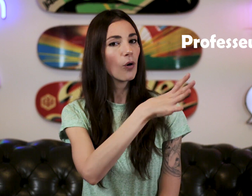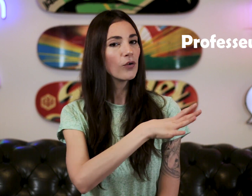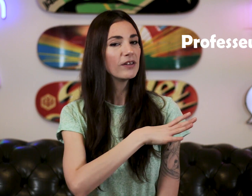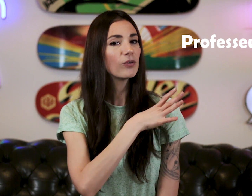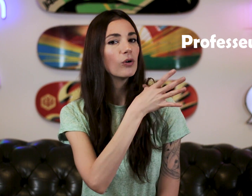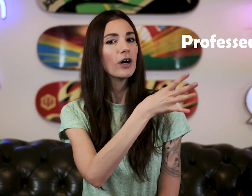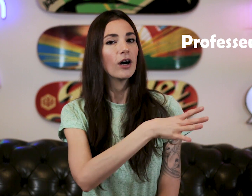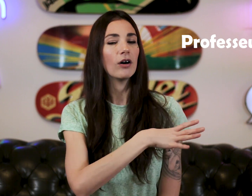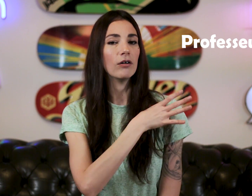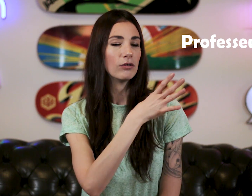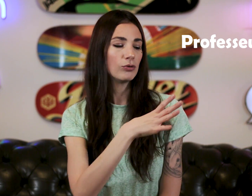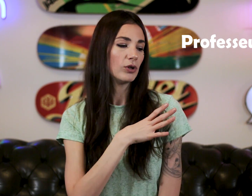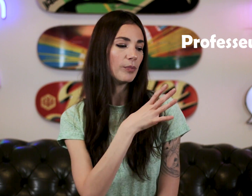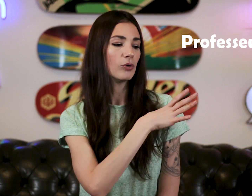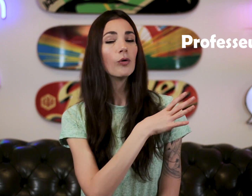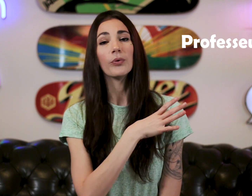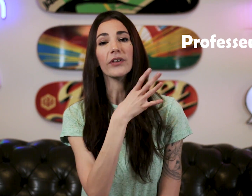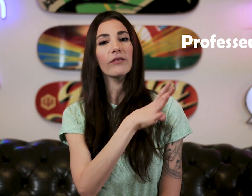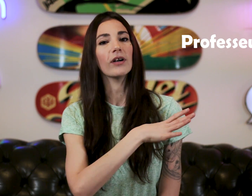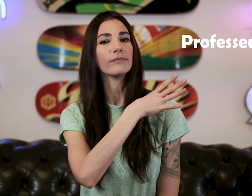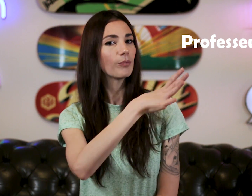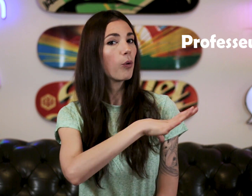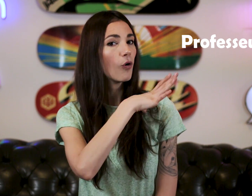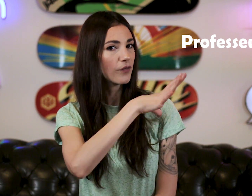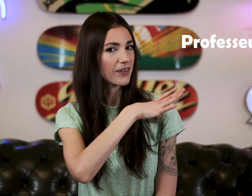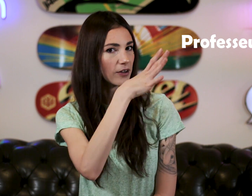au niveau de l'épaule opposée. Voilà, professeur.